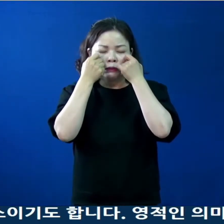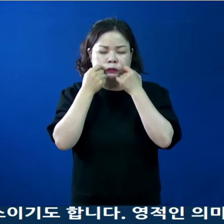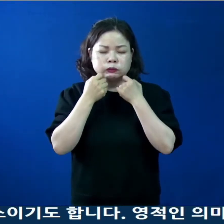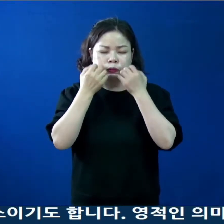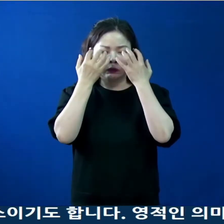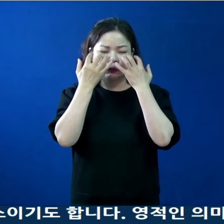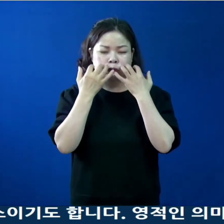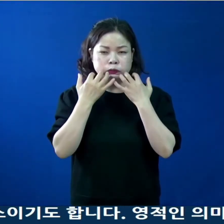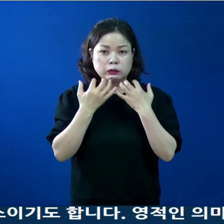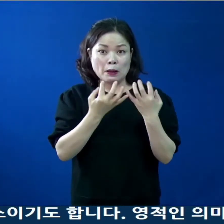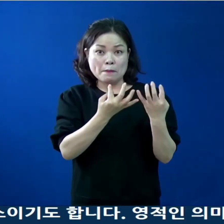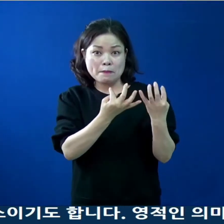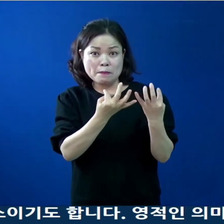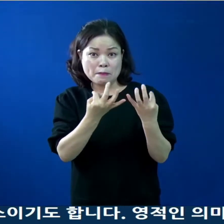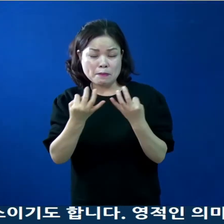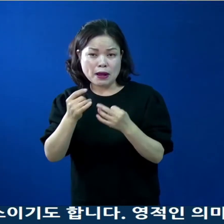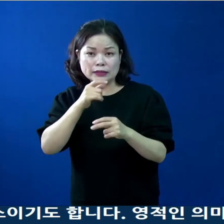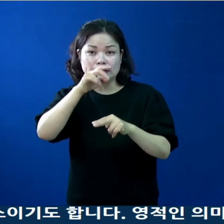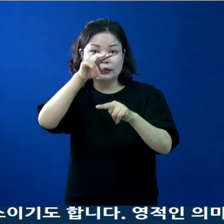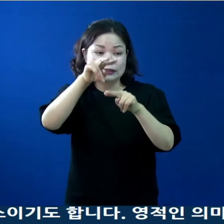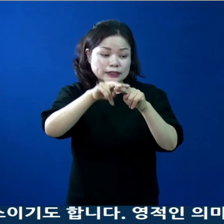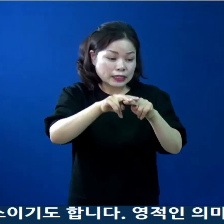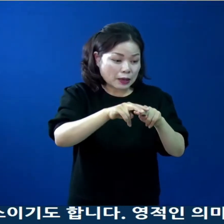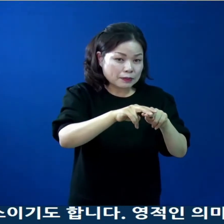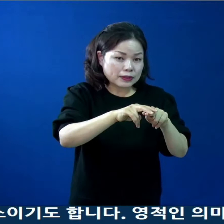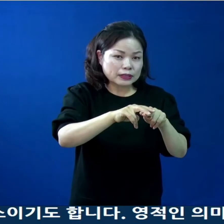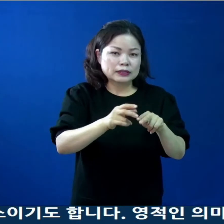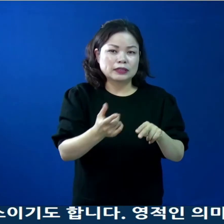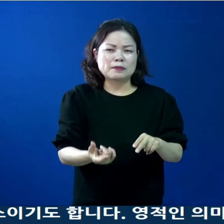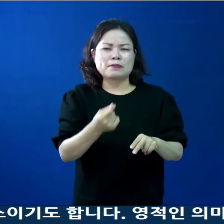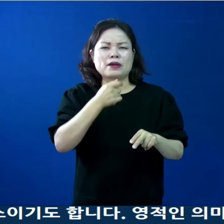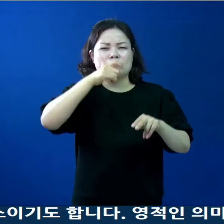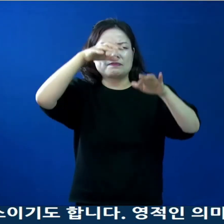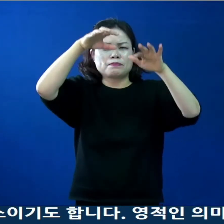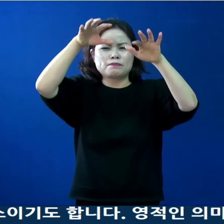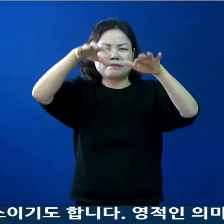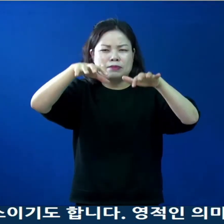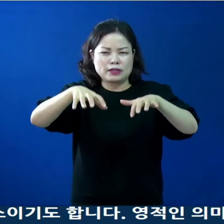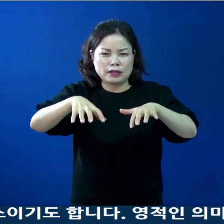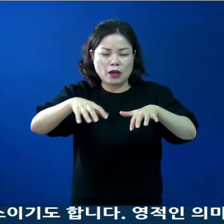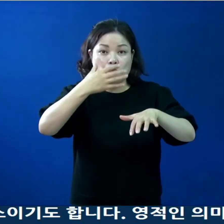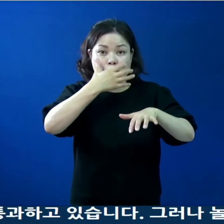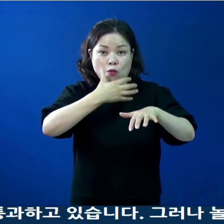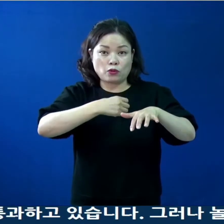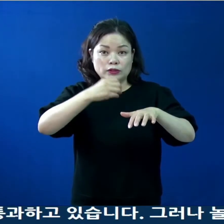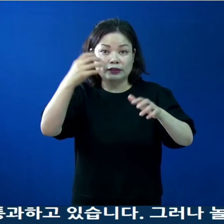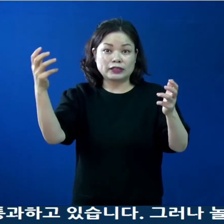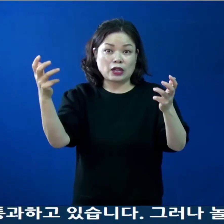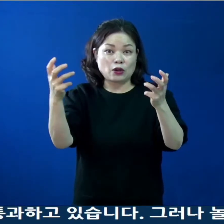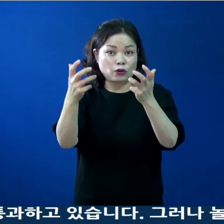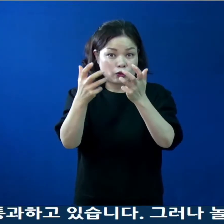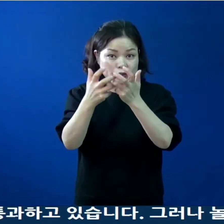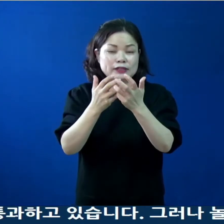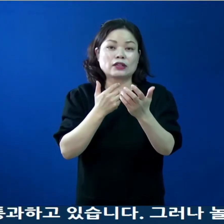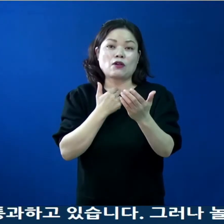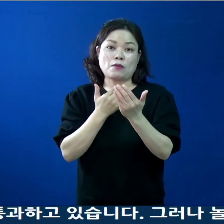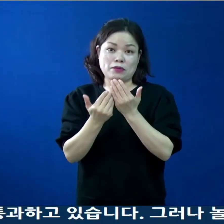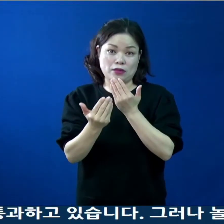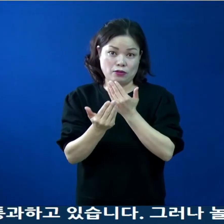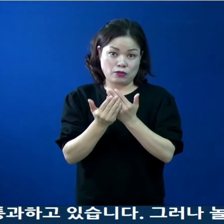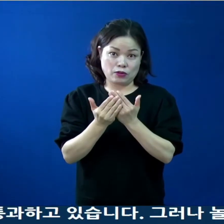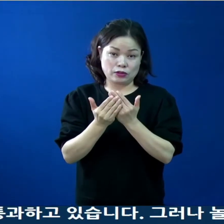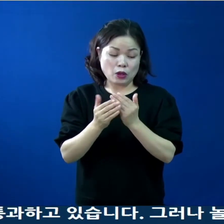때도 많은 샘이 있을 것이고 이른 비가 독을 채워주는 복을 경험한다라고 합니다.